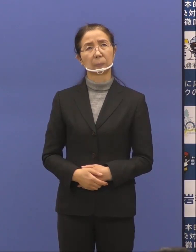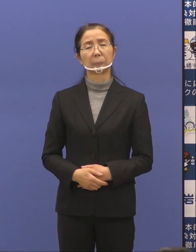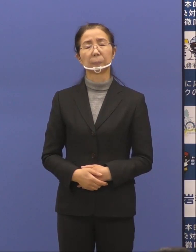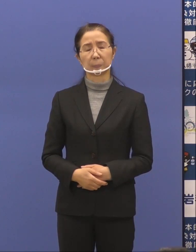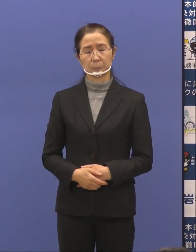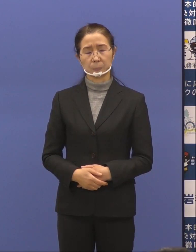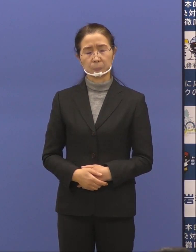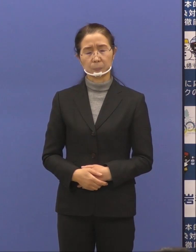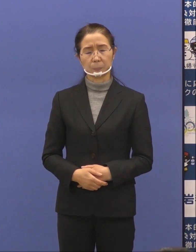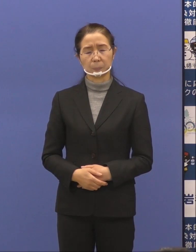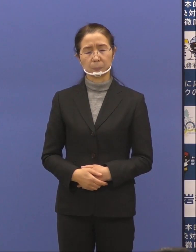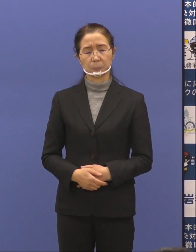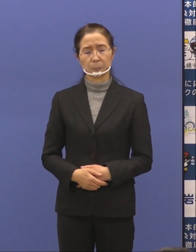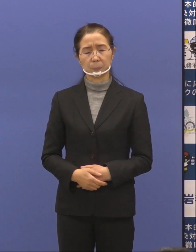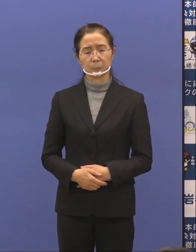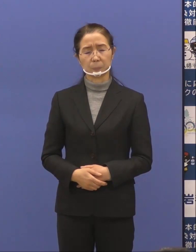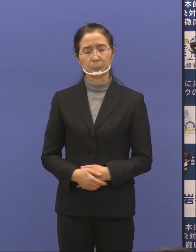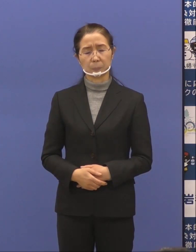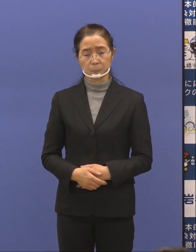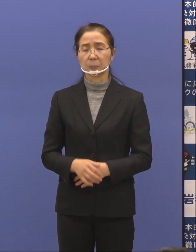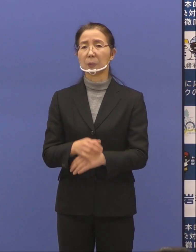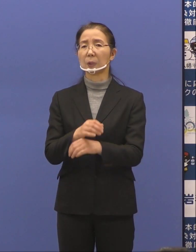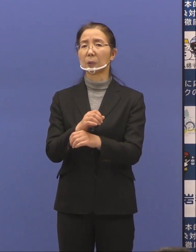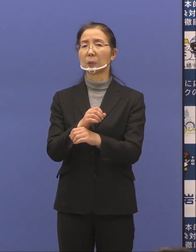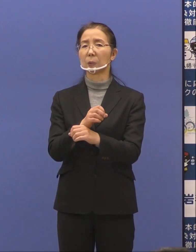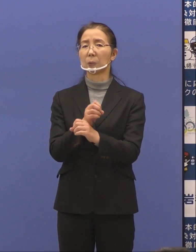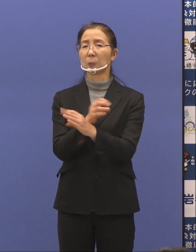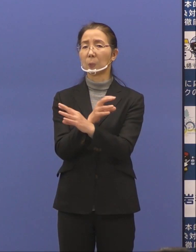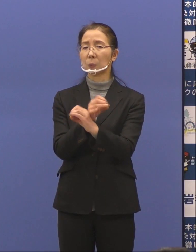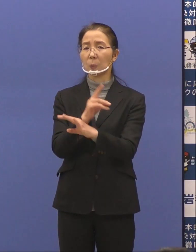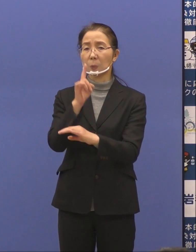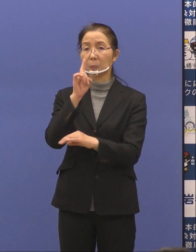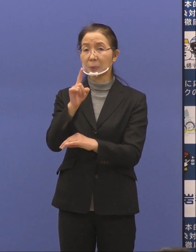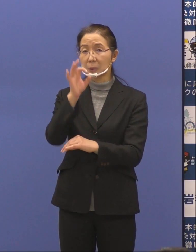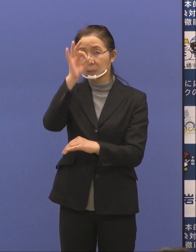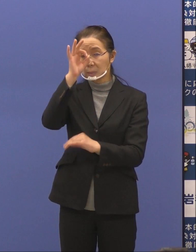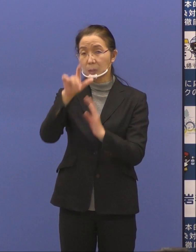そうですね、なんか報道を見ていると、その